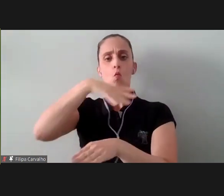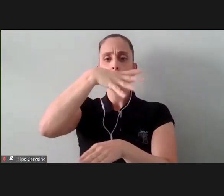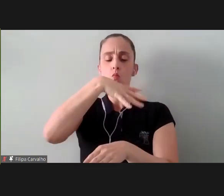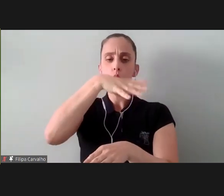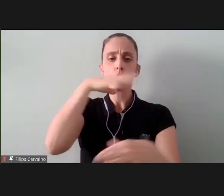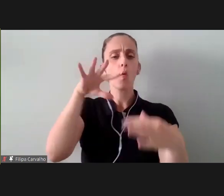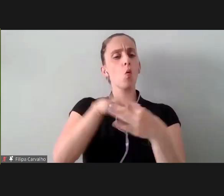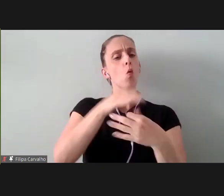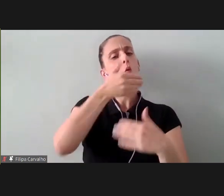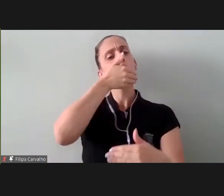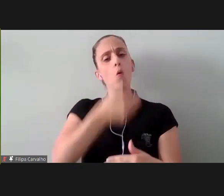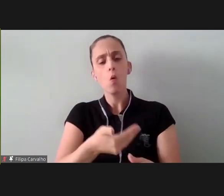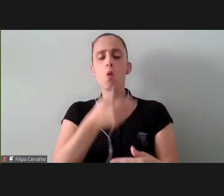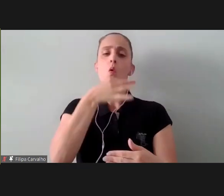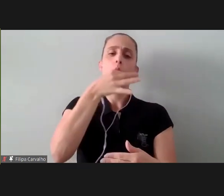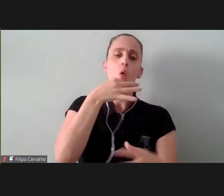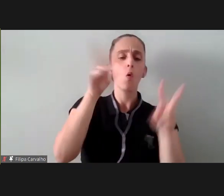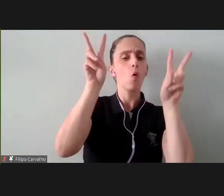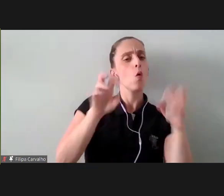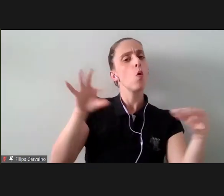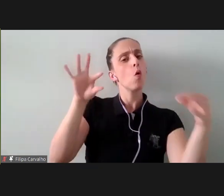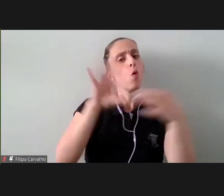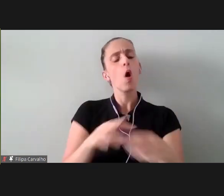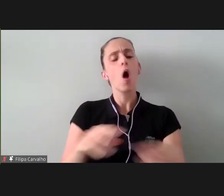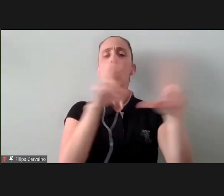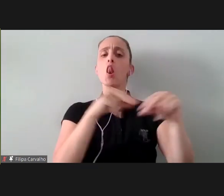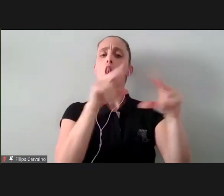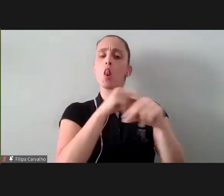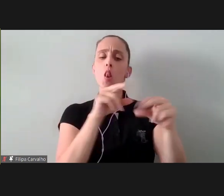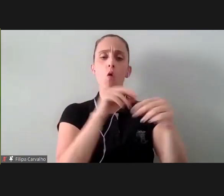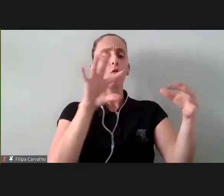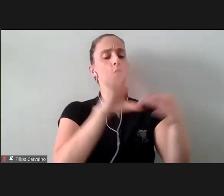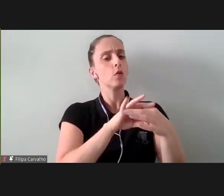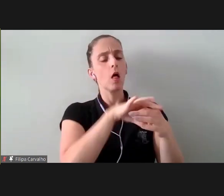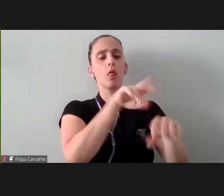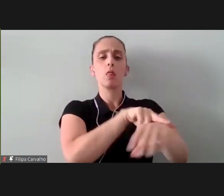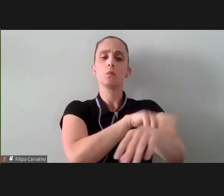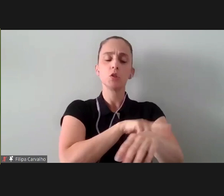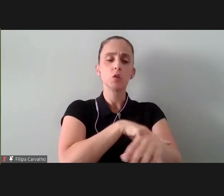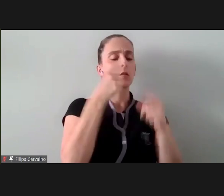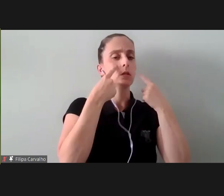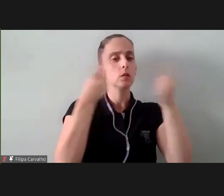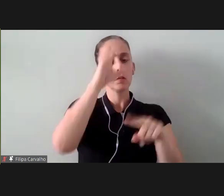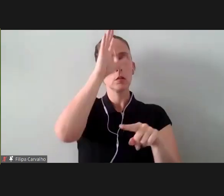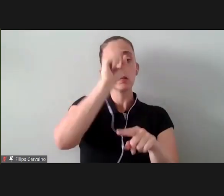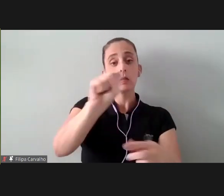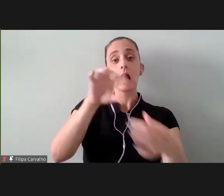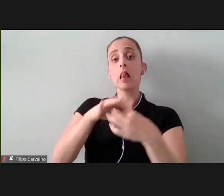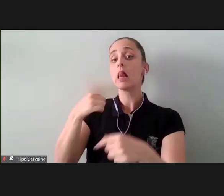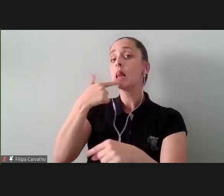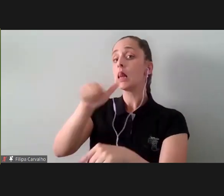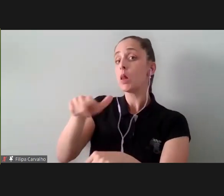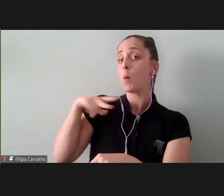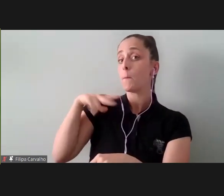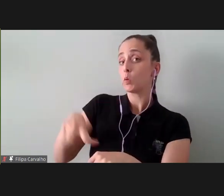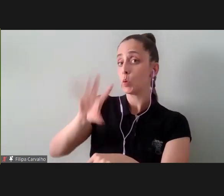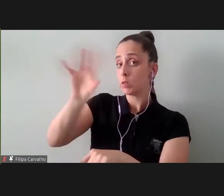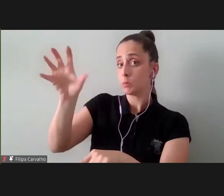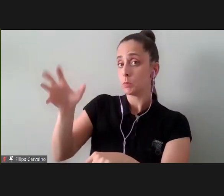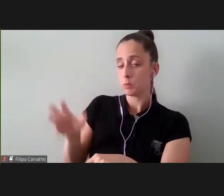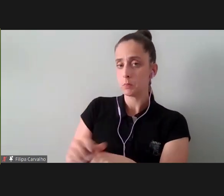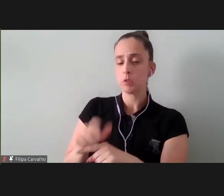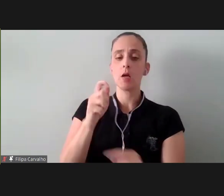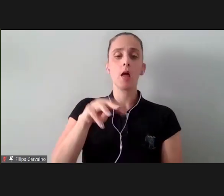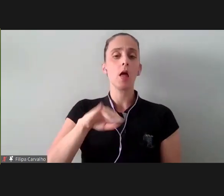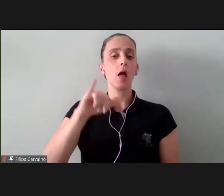e experiências de promoção da inovação nas administrações públicas de países de língua oficial portuguesa. São eles Edmio